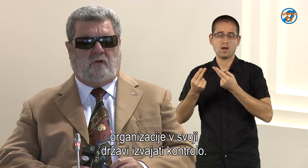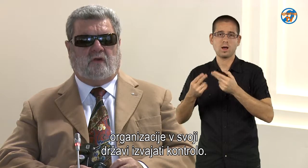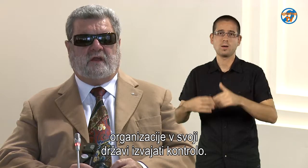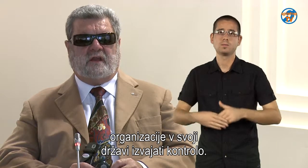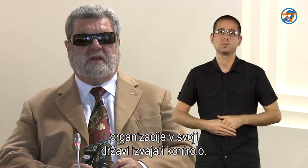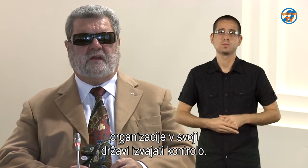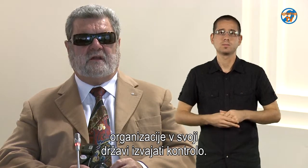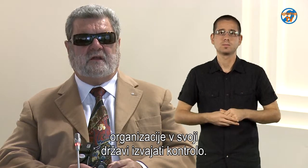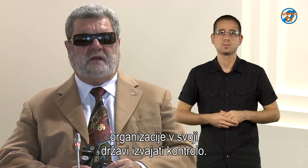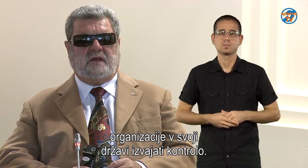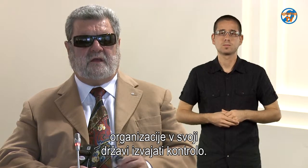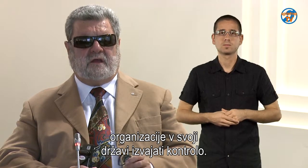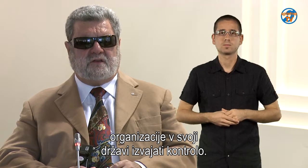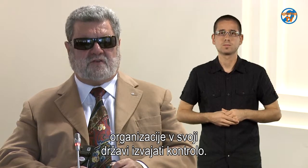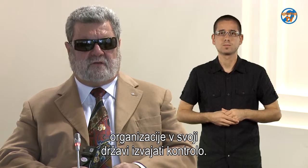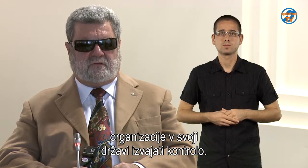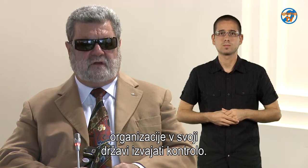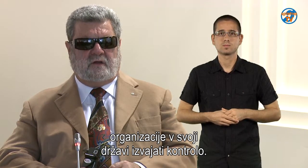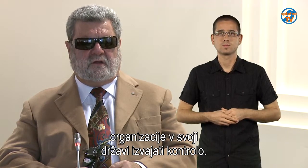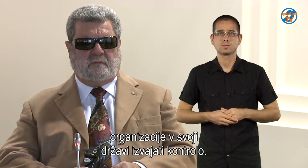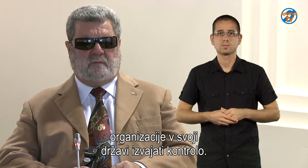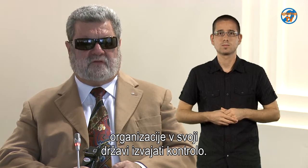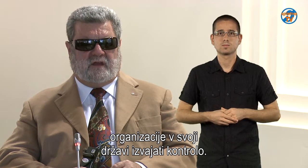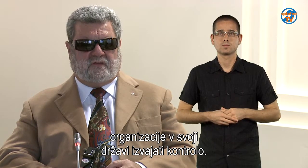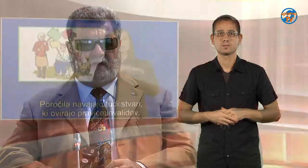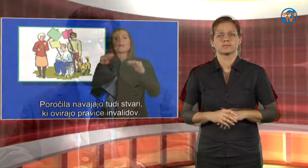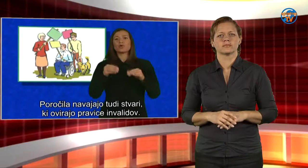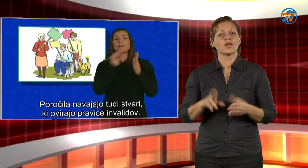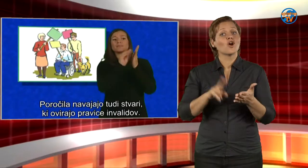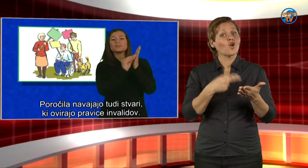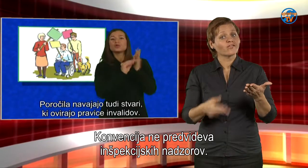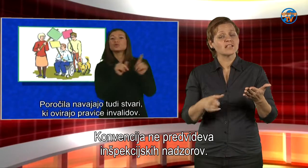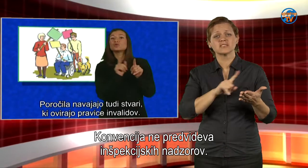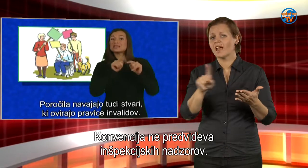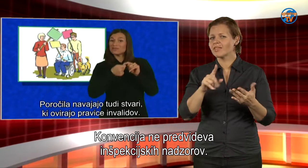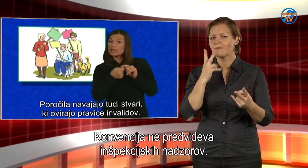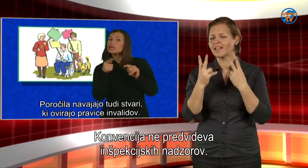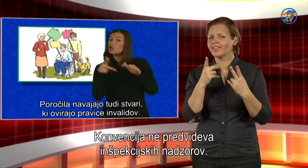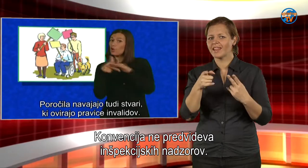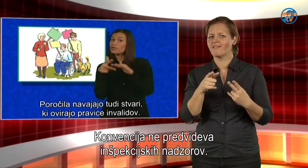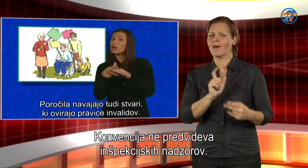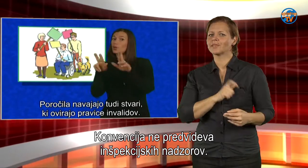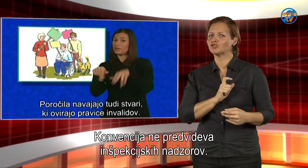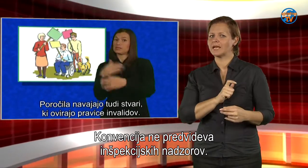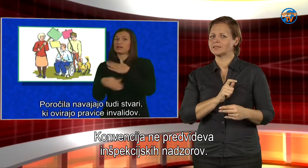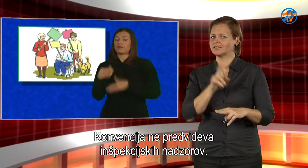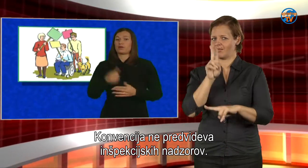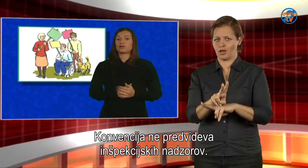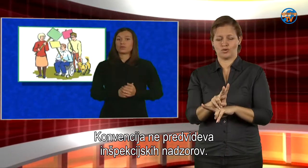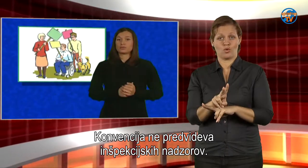control in each of the member states? Konvencija ne predvideva inšpekcijskih